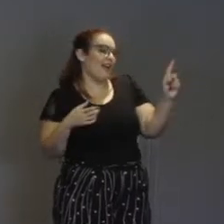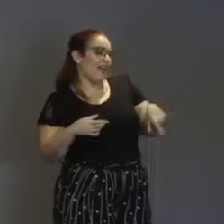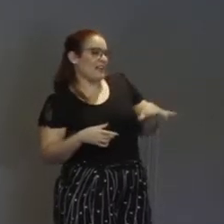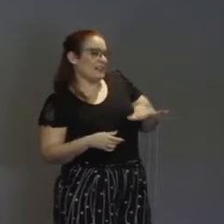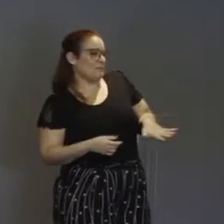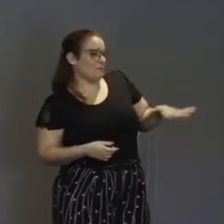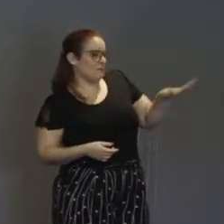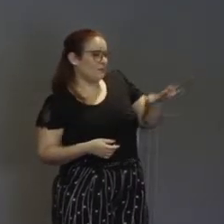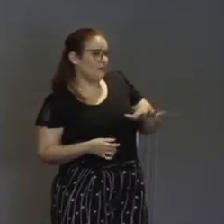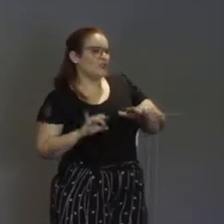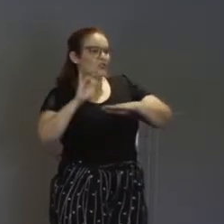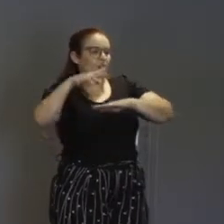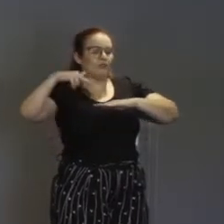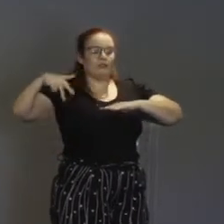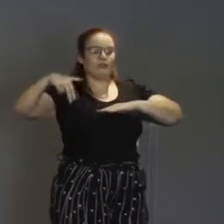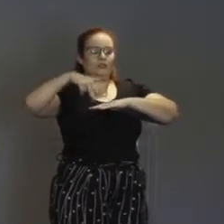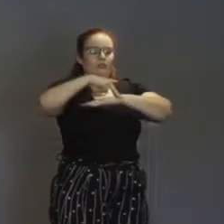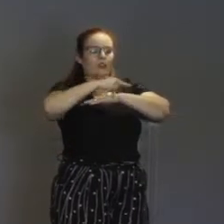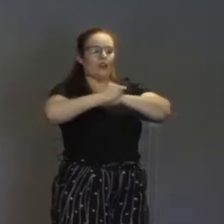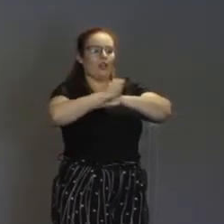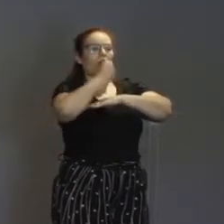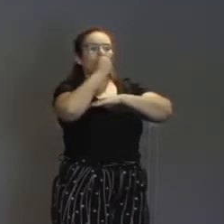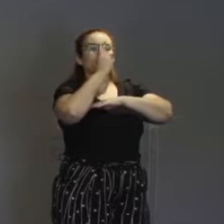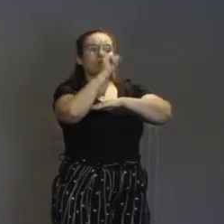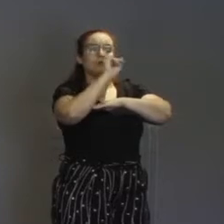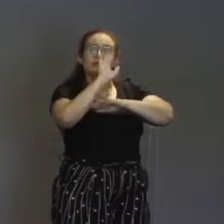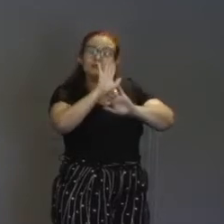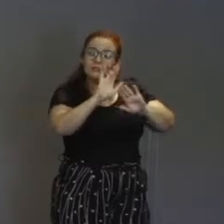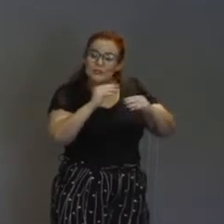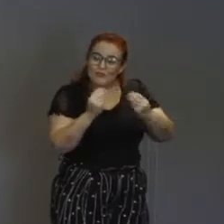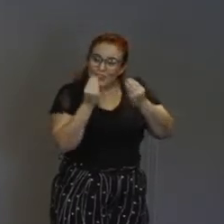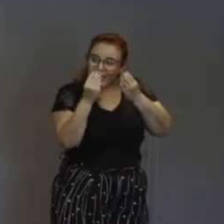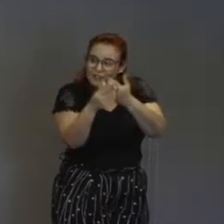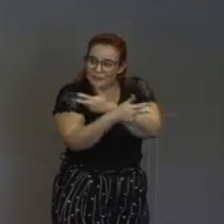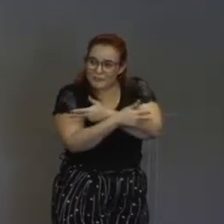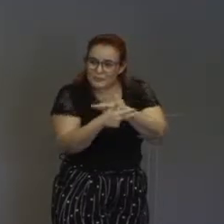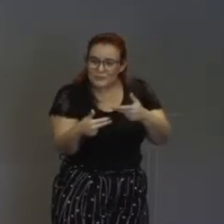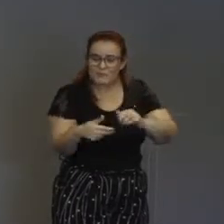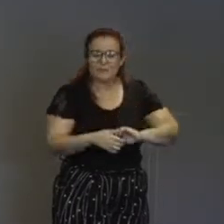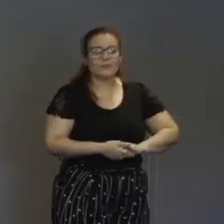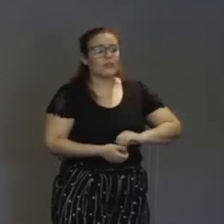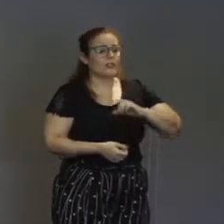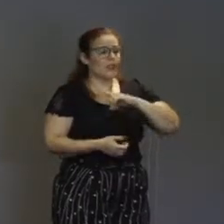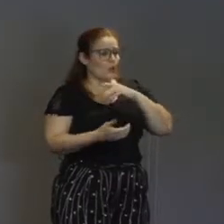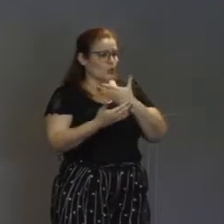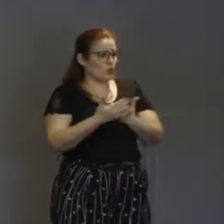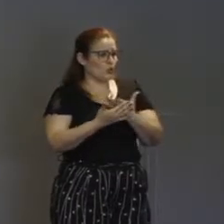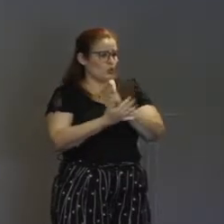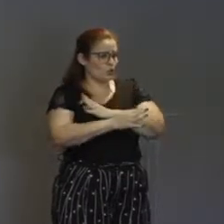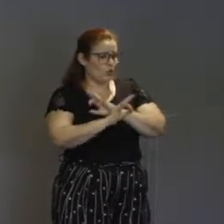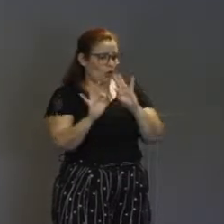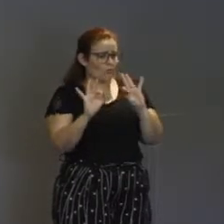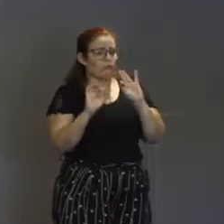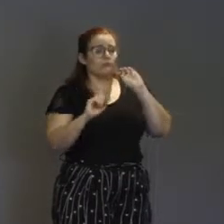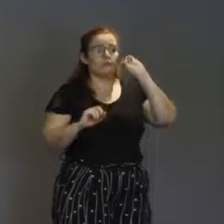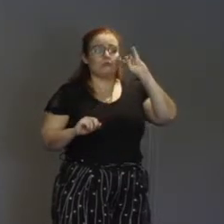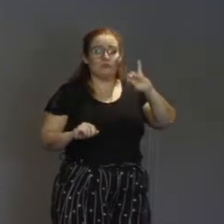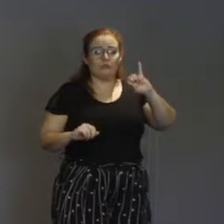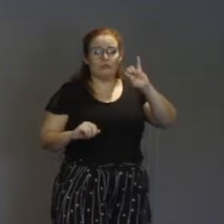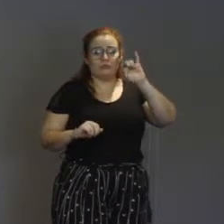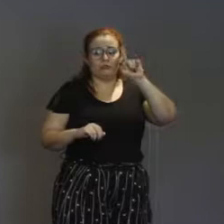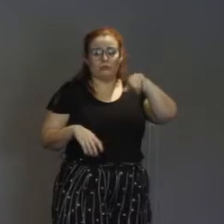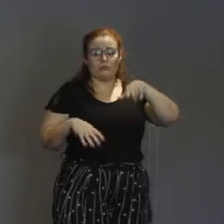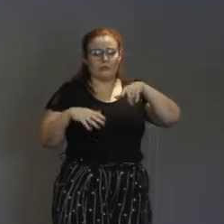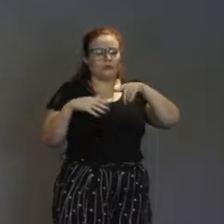espaço não só de passagem, mas de oferta de alguma coisa. Há um estudo muito bacana, quem é, enfim, urbanista ou lida com cidade